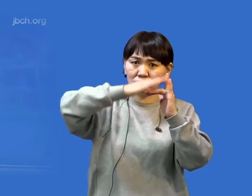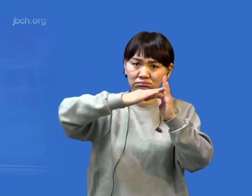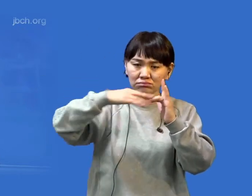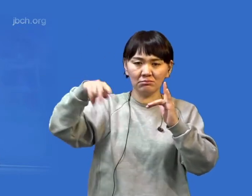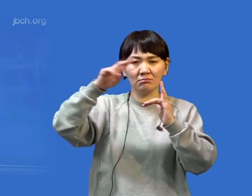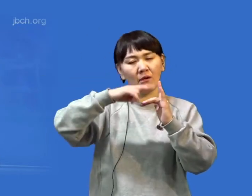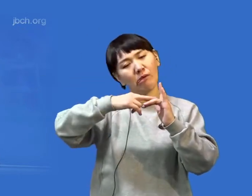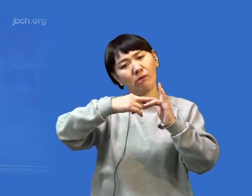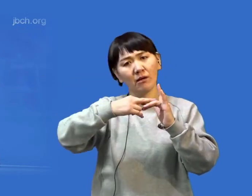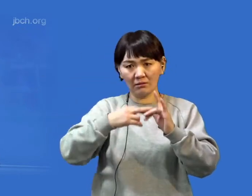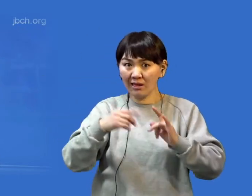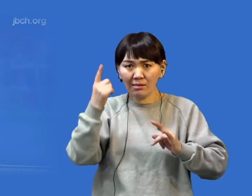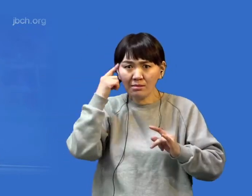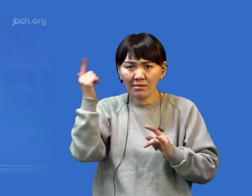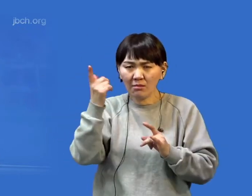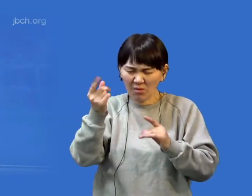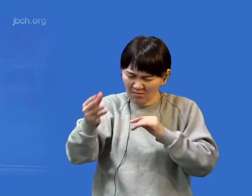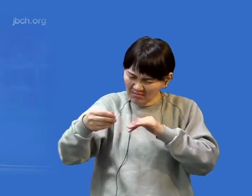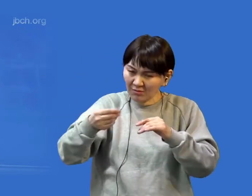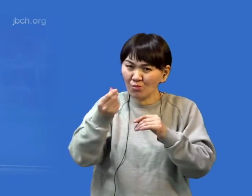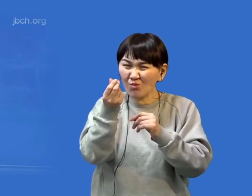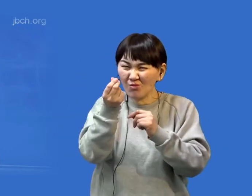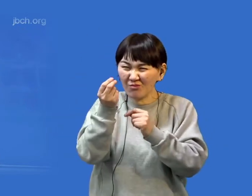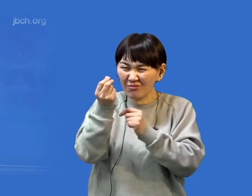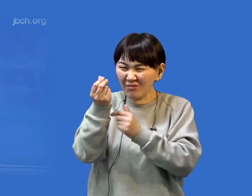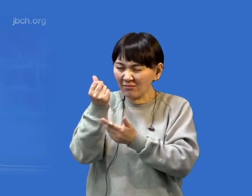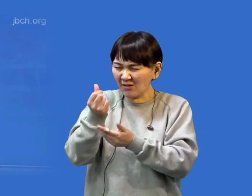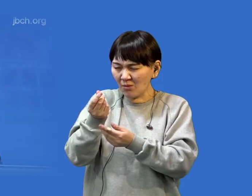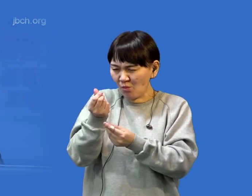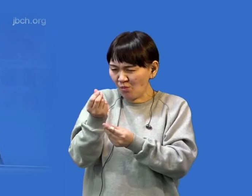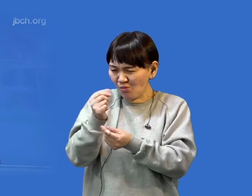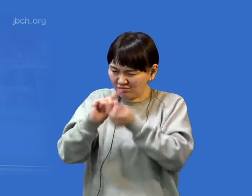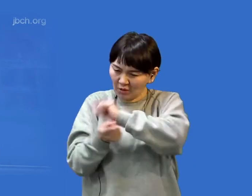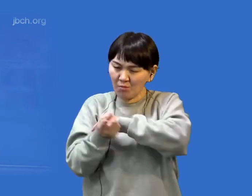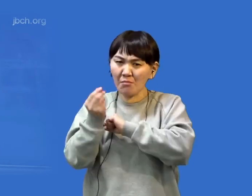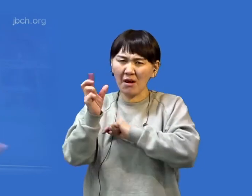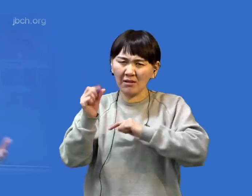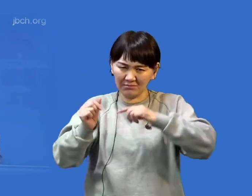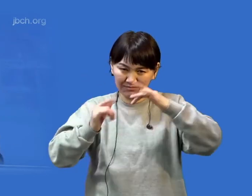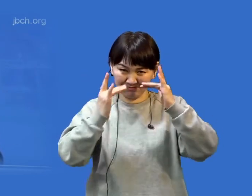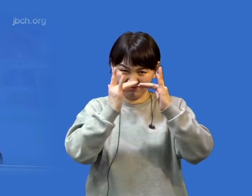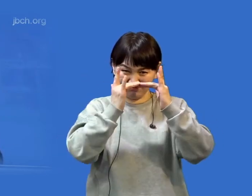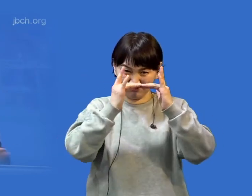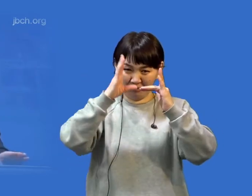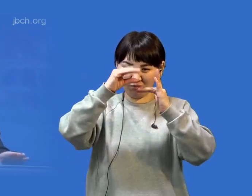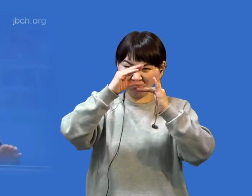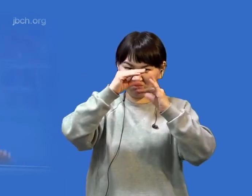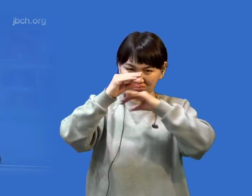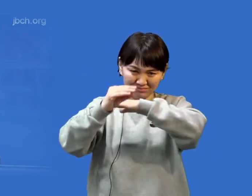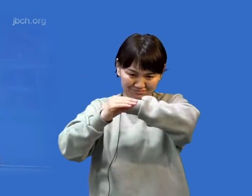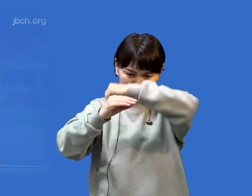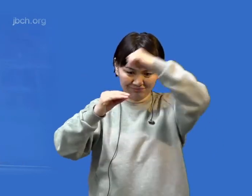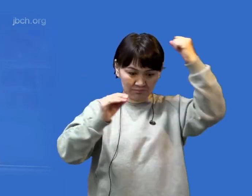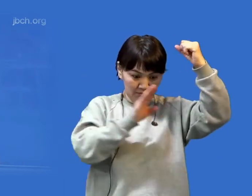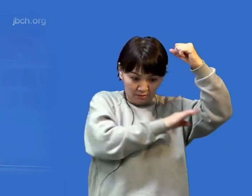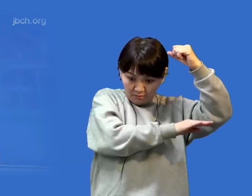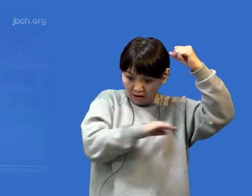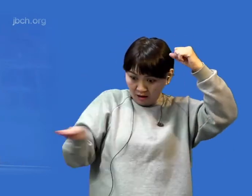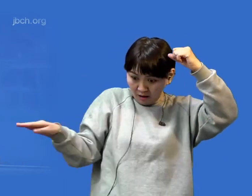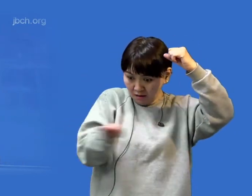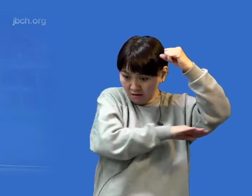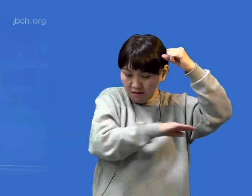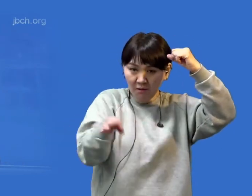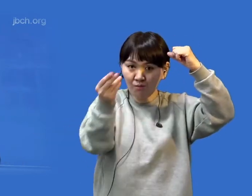Бүх олсон мөнгө одоо бэлэн мөнгө болгочихсон. Орныхон тийм ээ матрасныхан доор харах юм бол зүгээр тэр жигтэй мөнгө